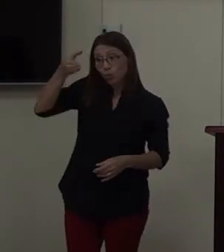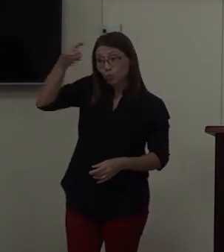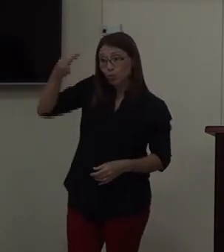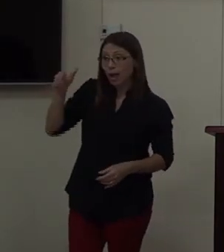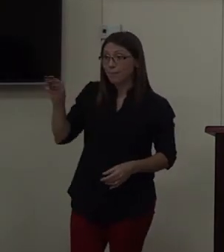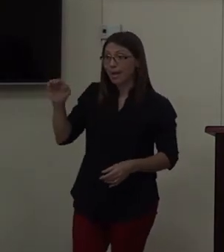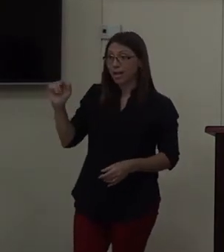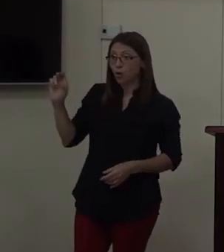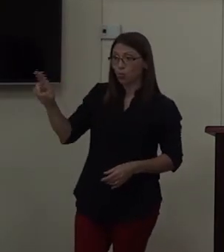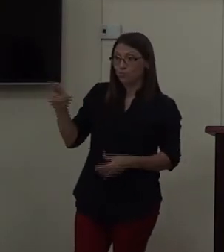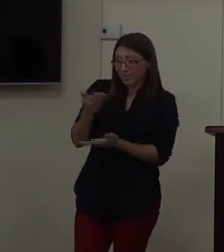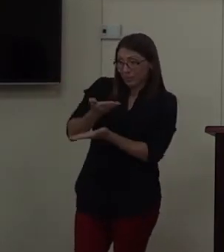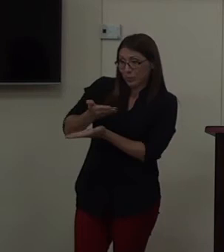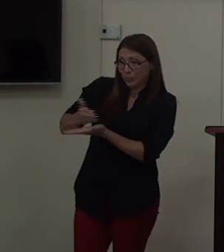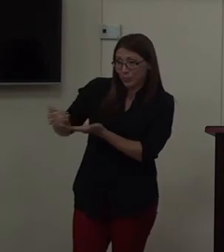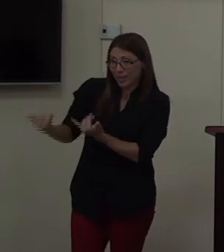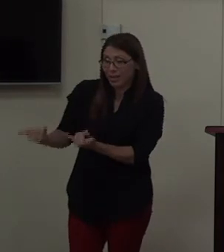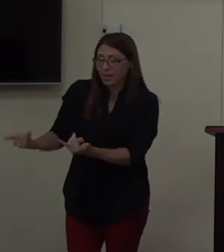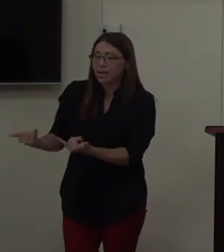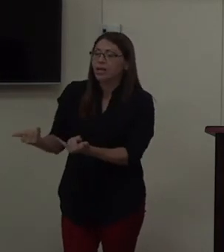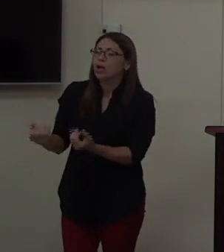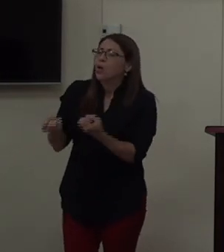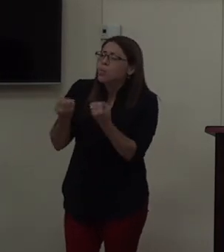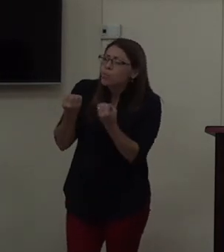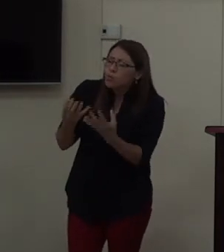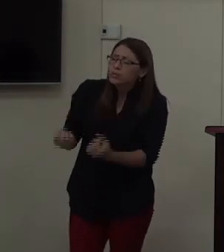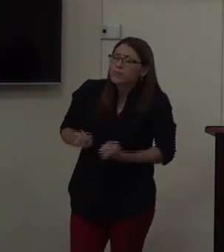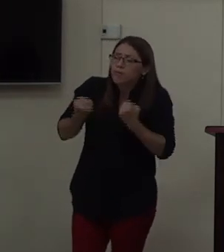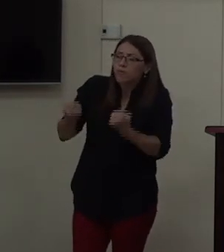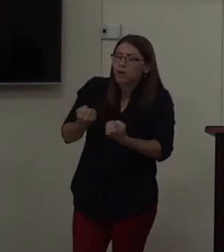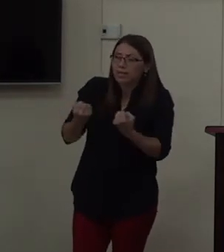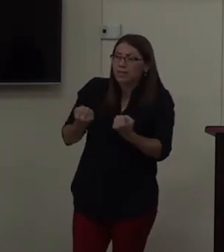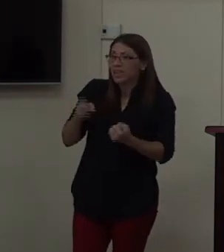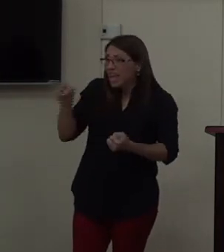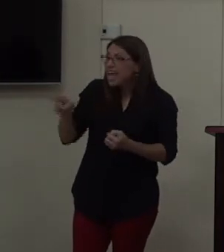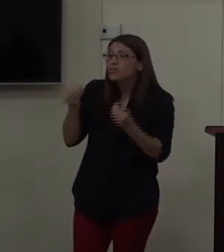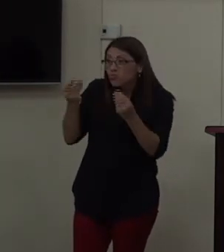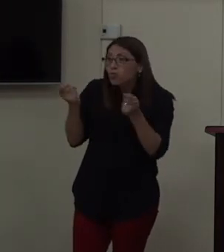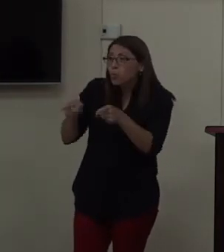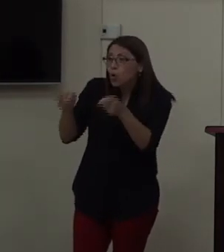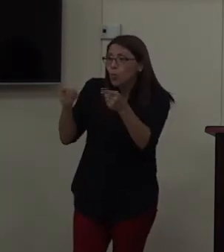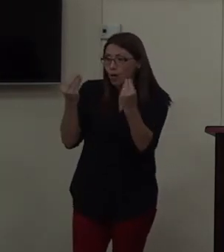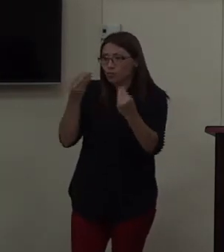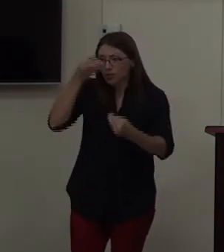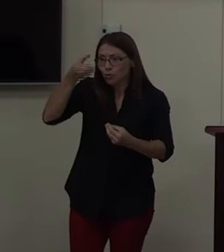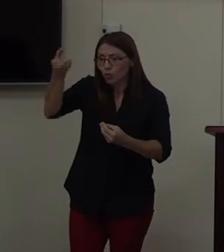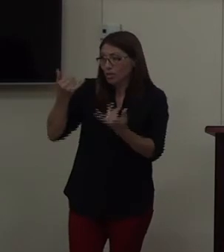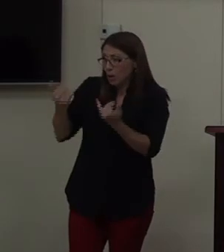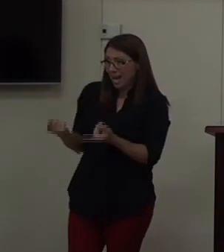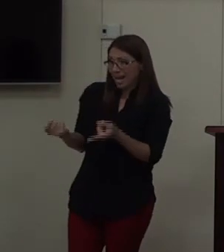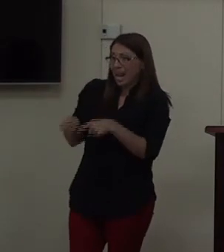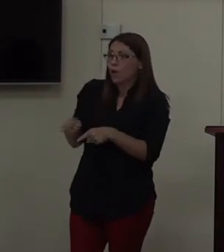de desplazamiento, donde se ha generado con muchísima fuerza, y creo que eso es muy común en muchas de estas culturas, un principio